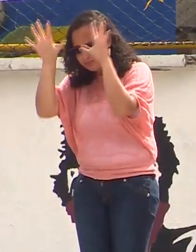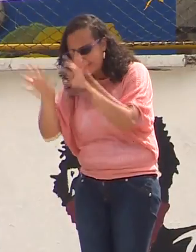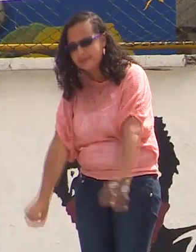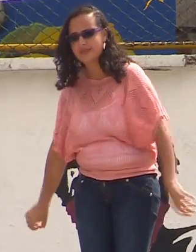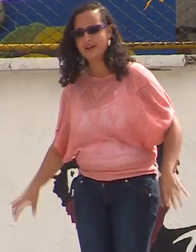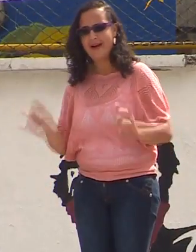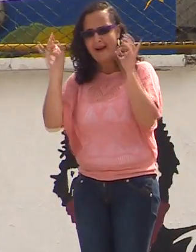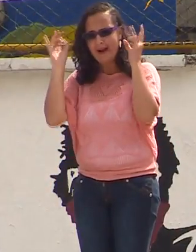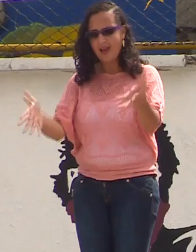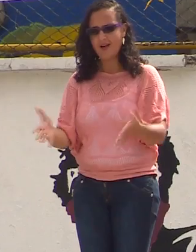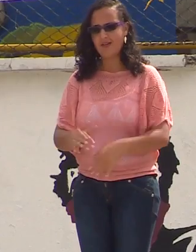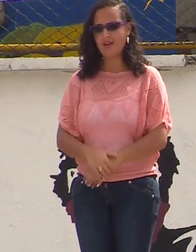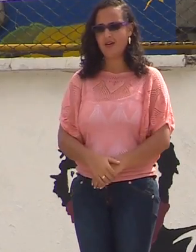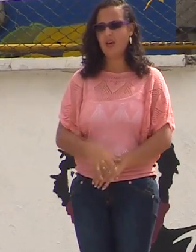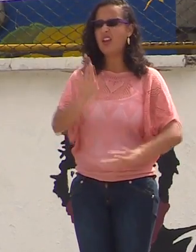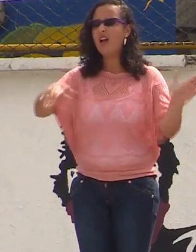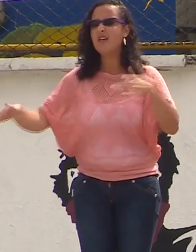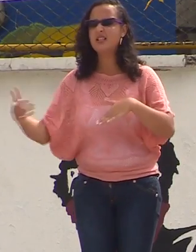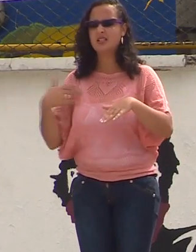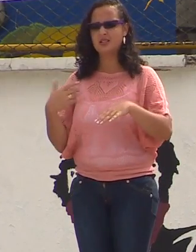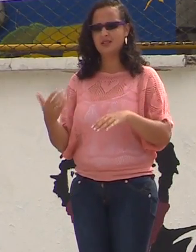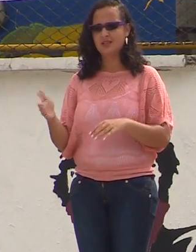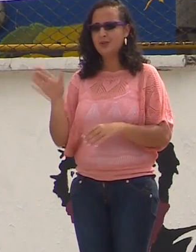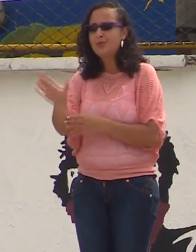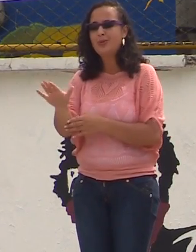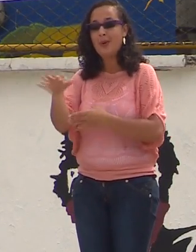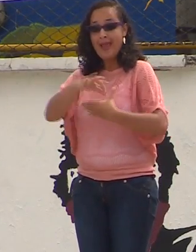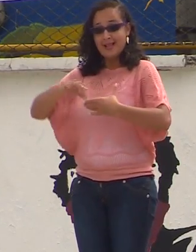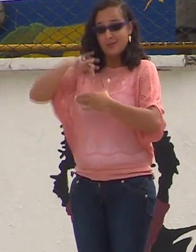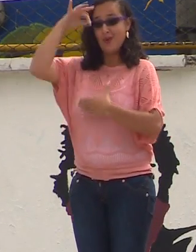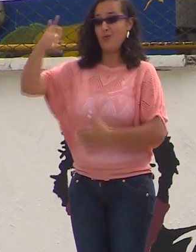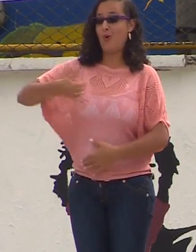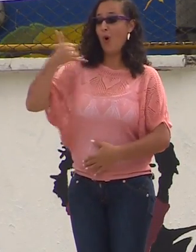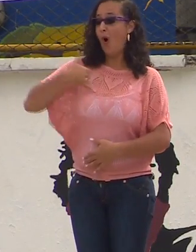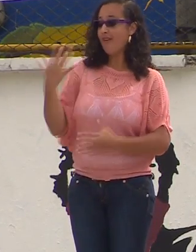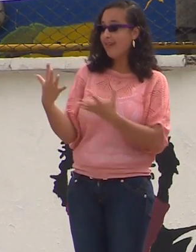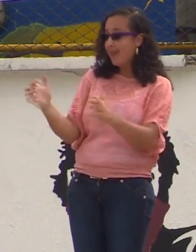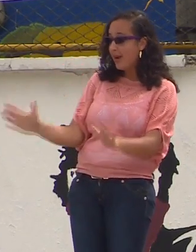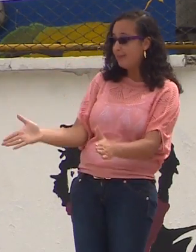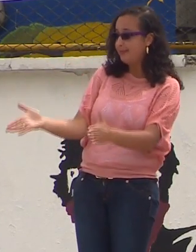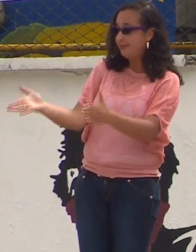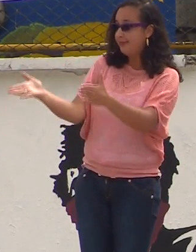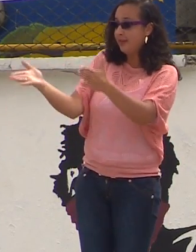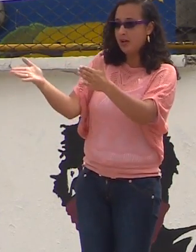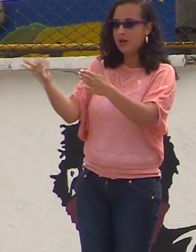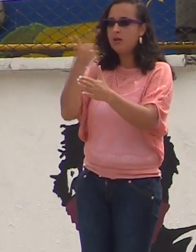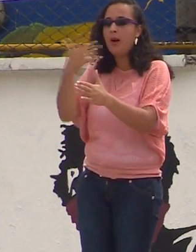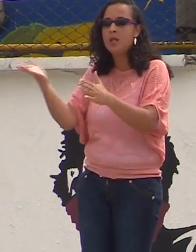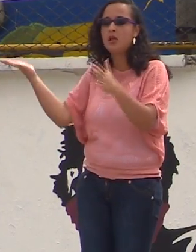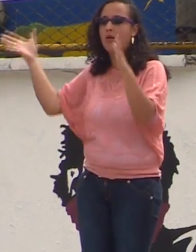inocencia, que masacra al espíritu juvenil o lo encadena.